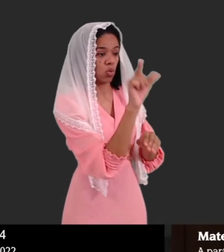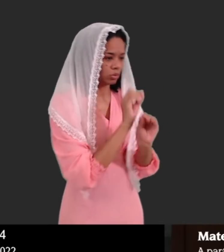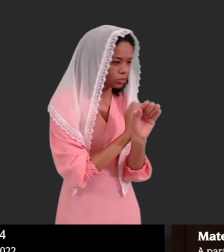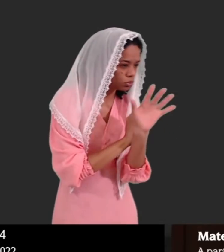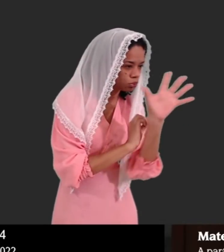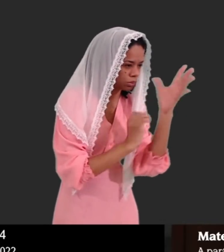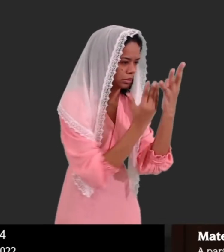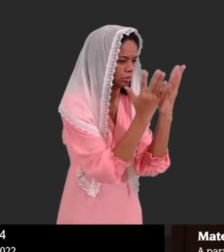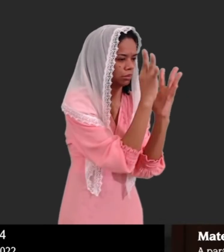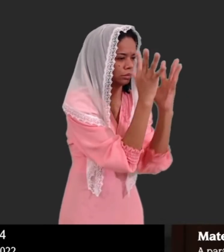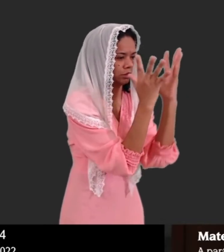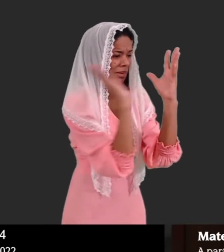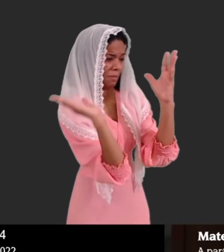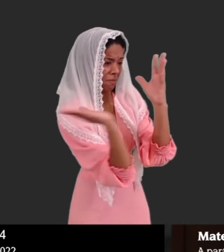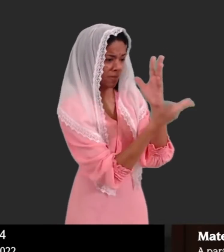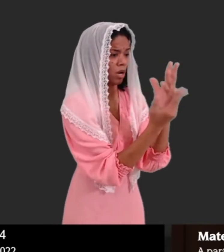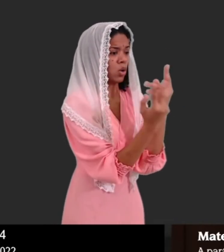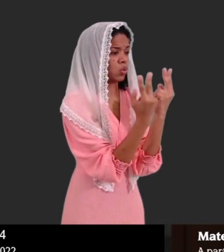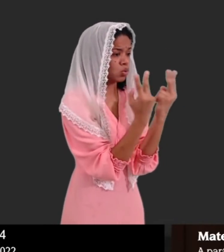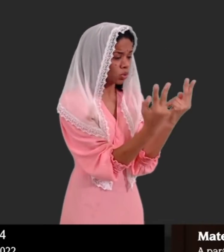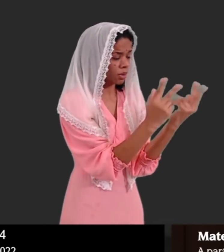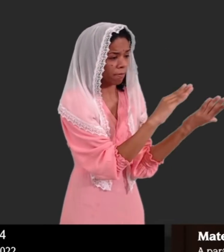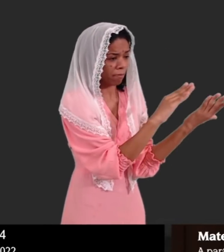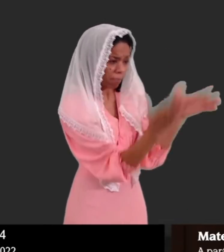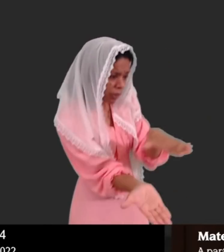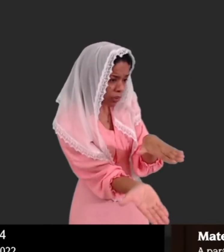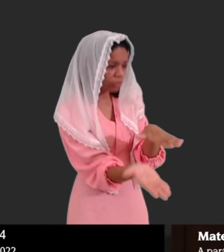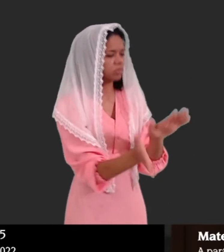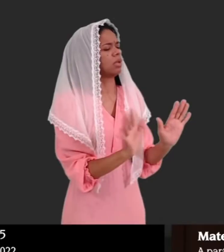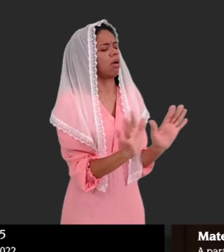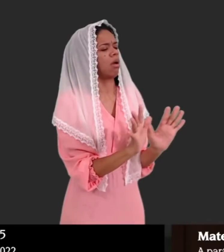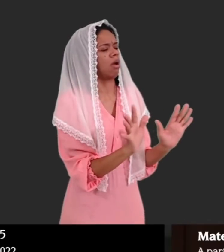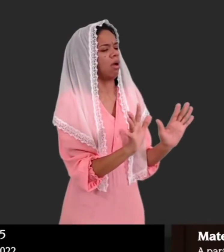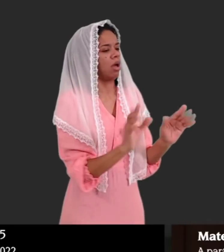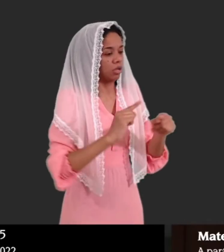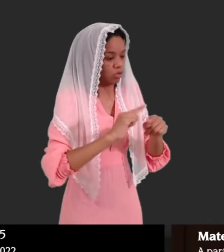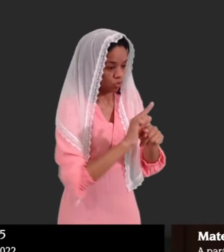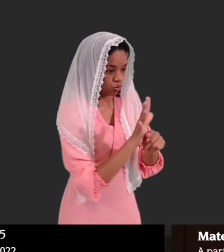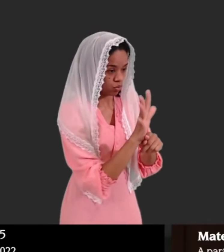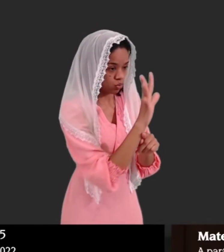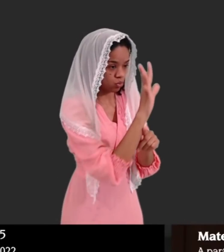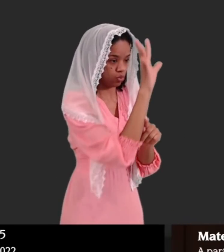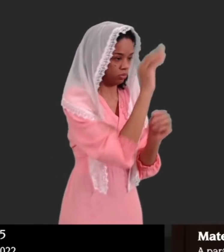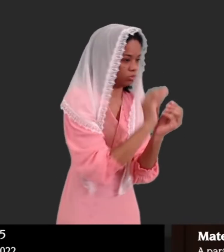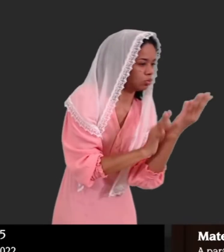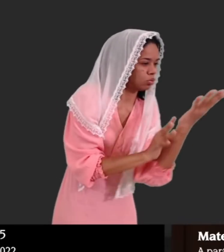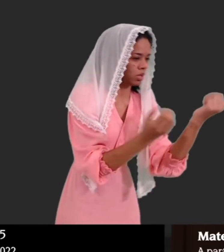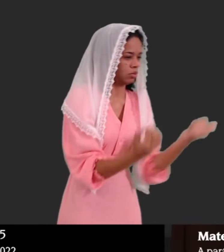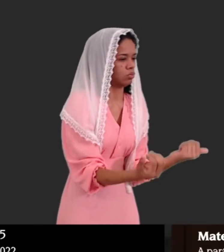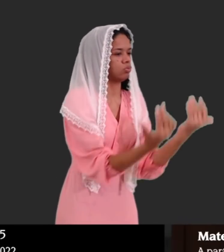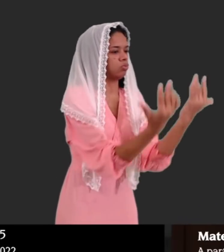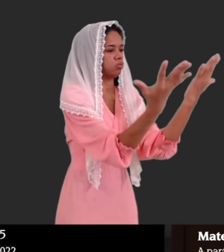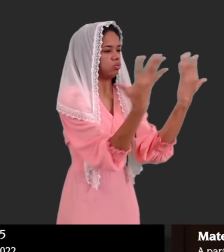ele. Deixai crescer ambos juntos até a ceifa. E por ocasião da ceifa, direi